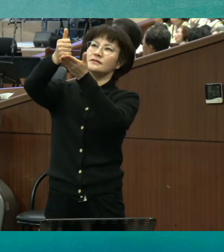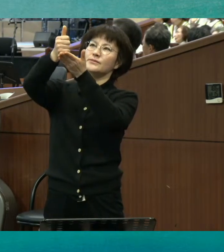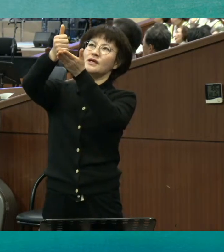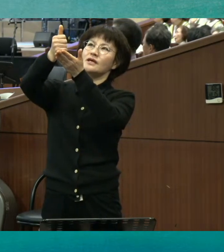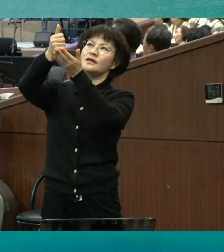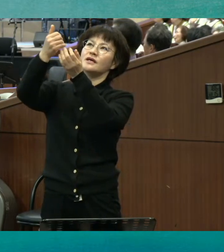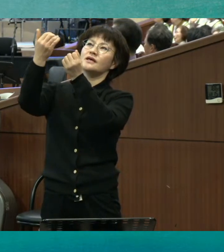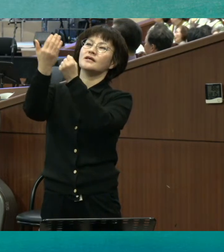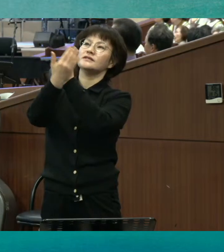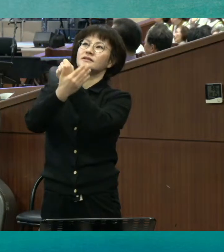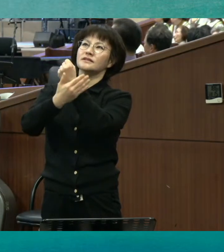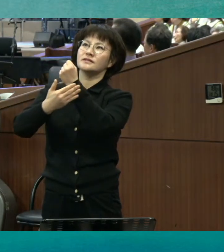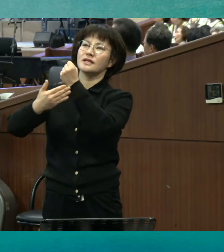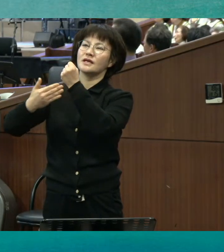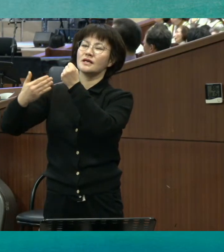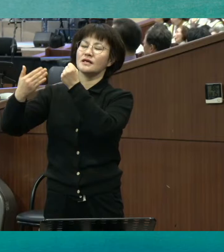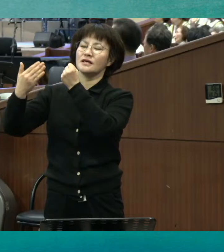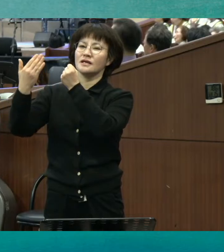하나님의